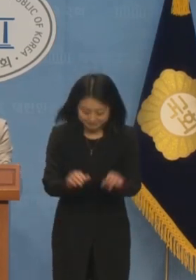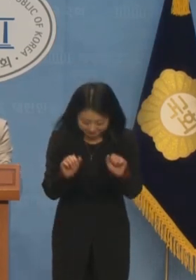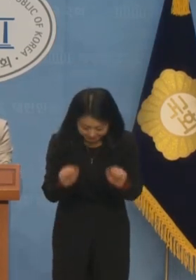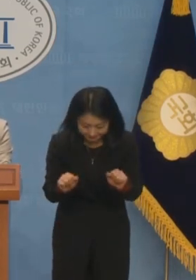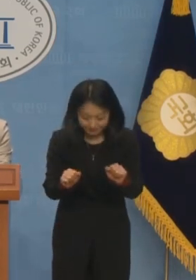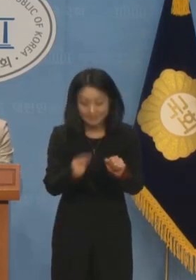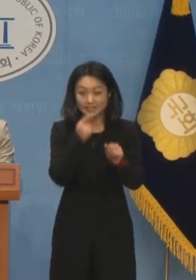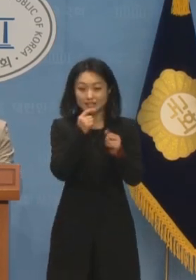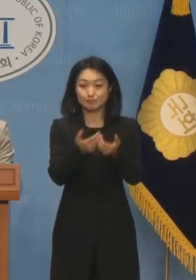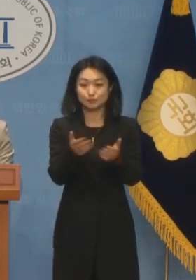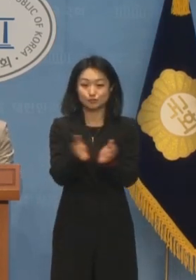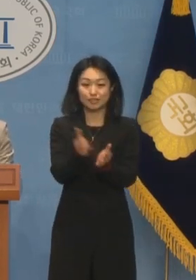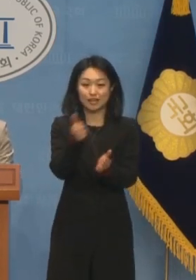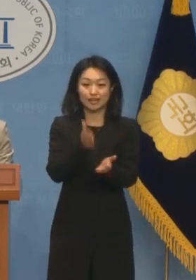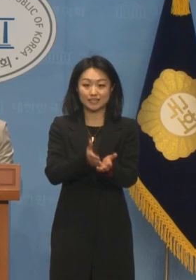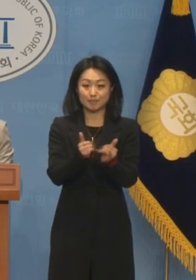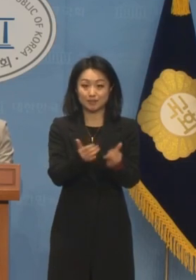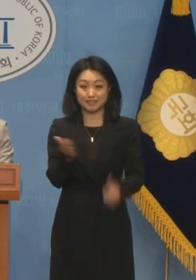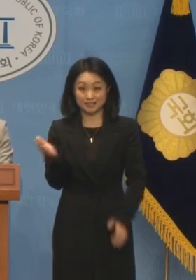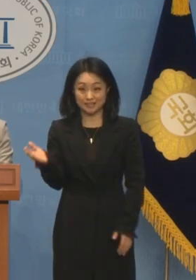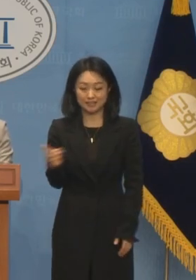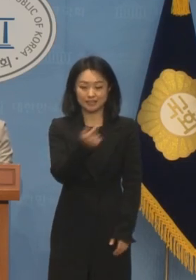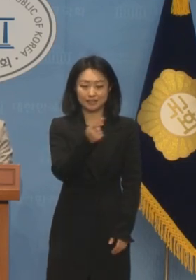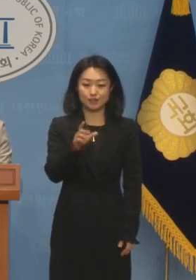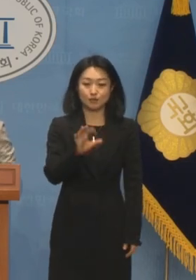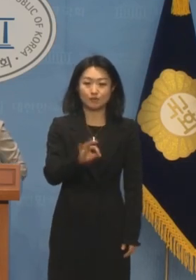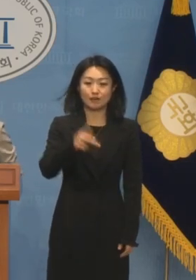안녕하십니까. 민주당 당 대변인 황정아입니다.